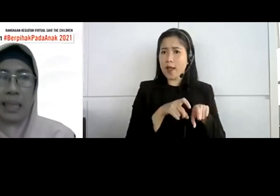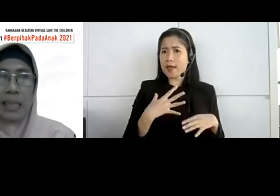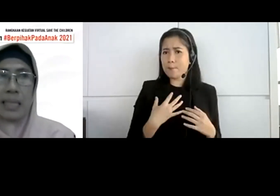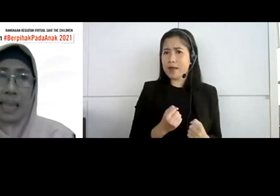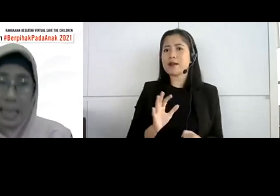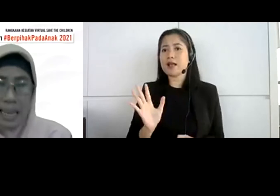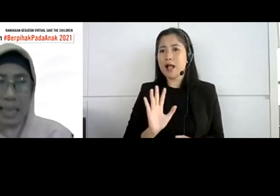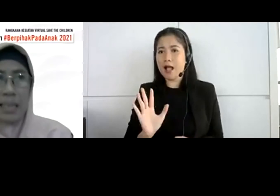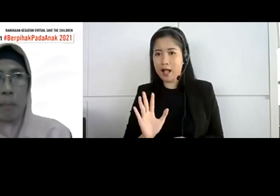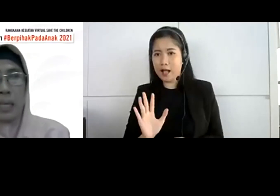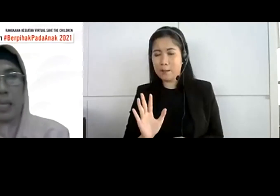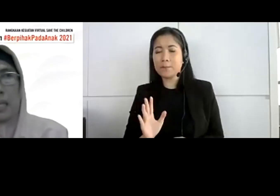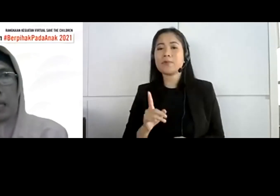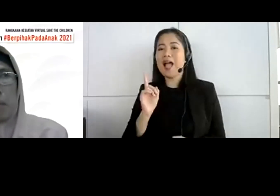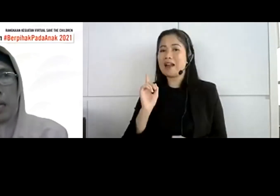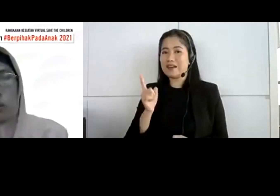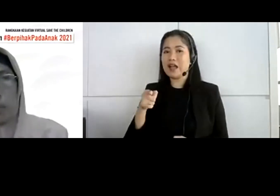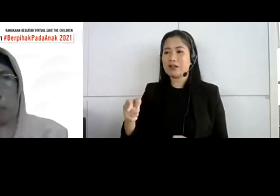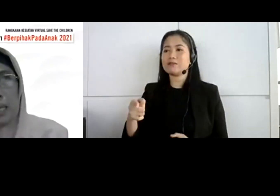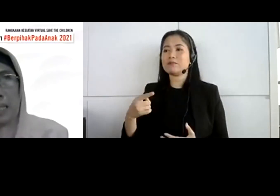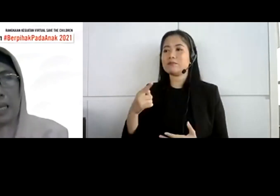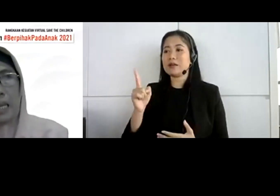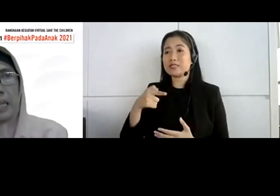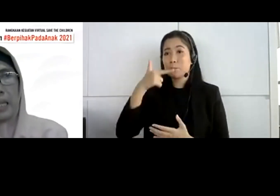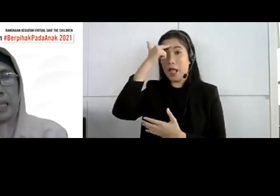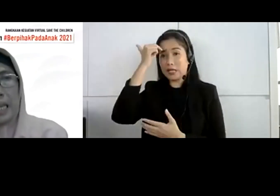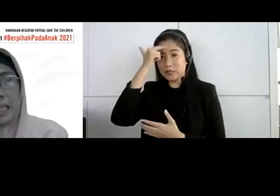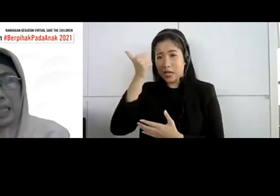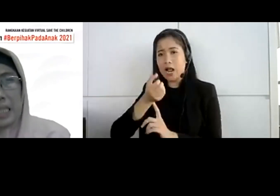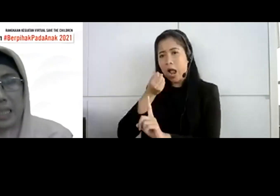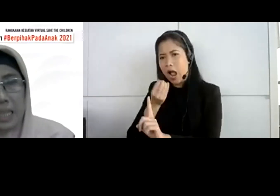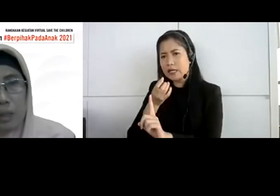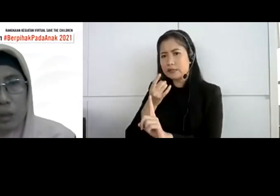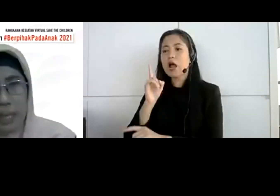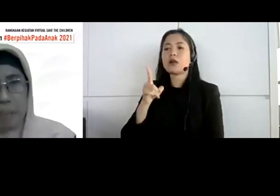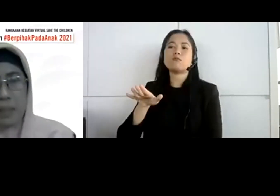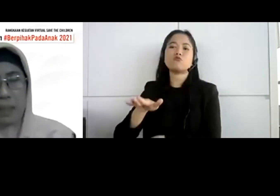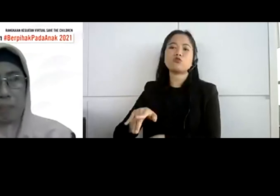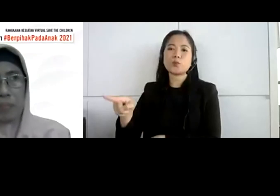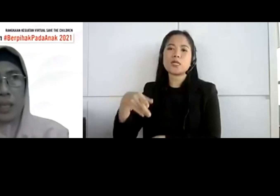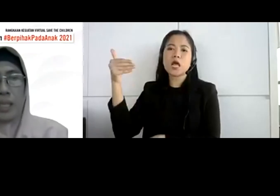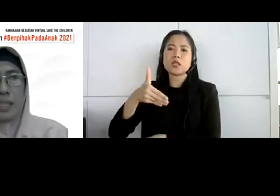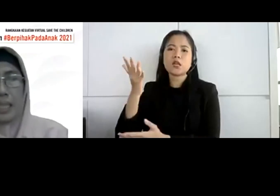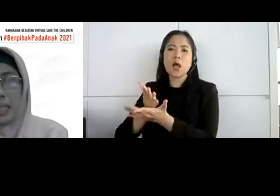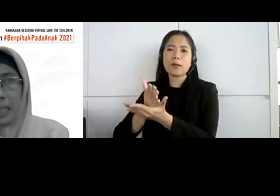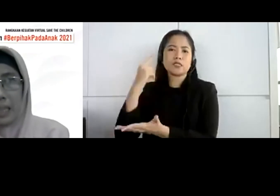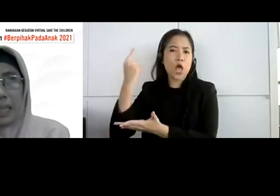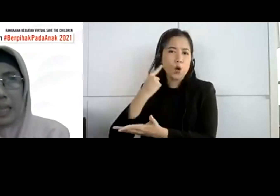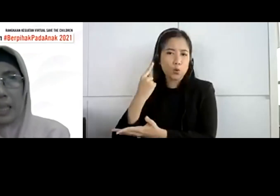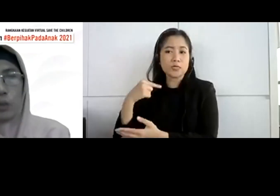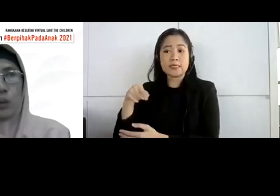harapan saya. Pada saat melakukan pembelajaran, ada anak didik yang selalu terlambat.